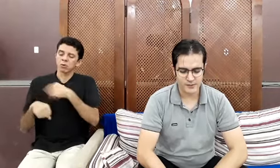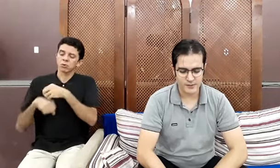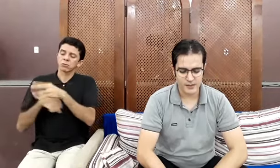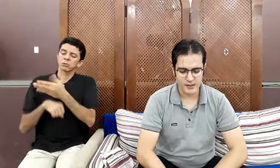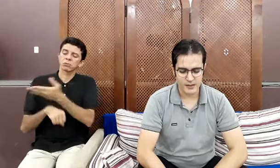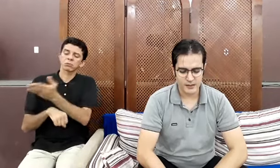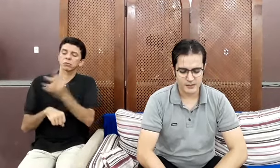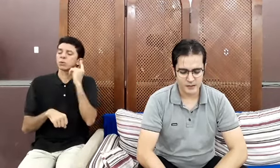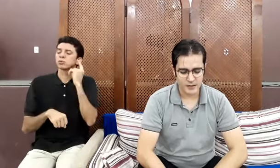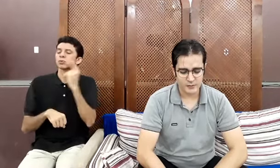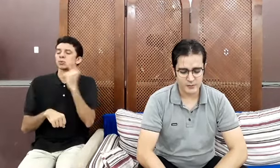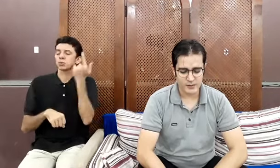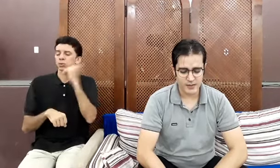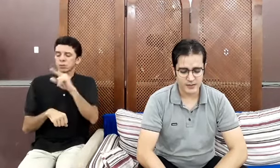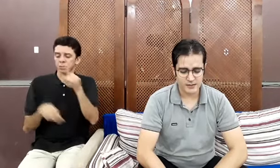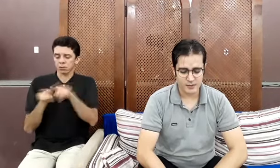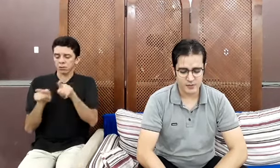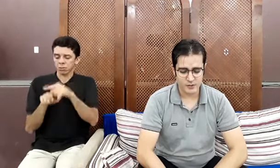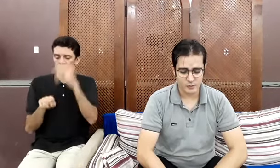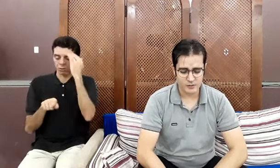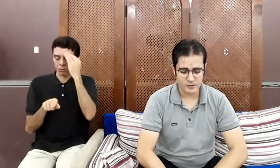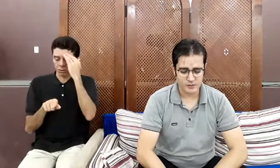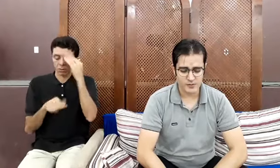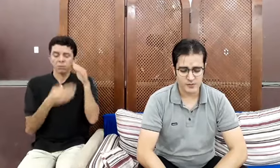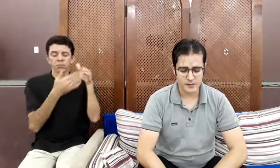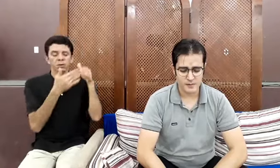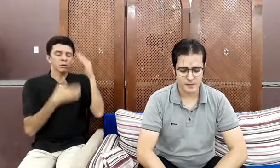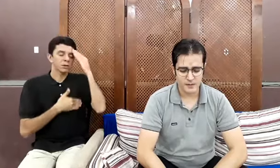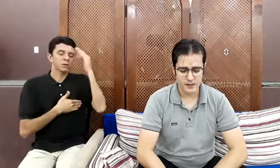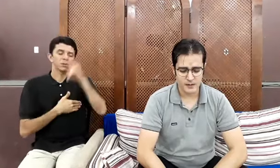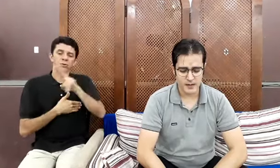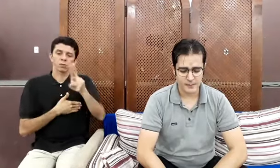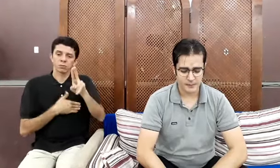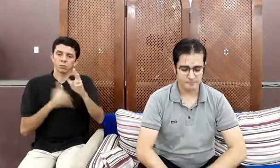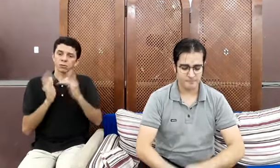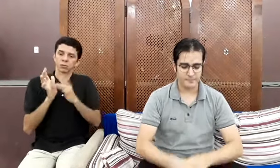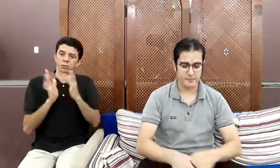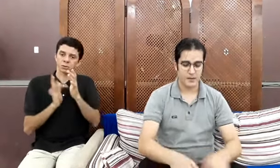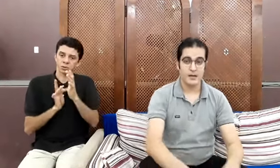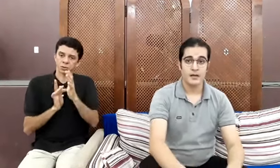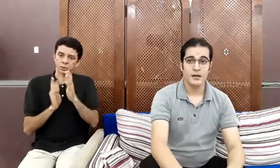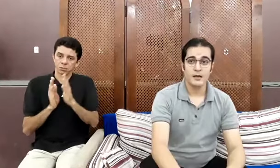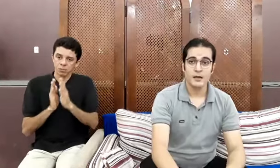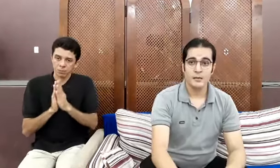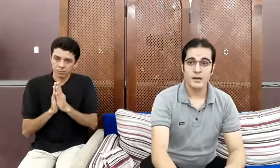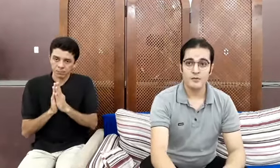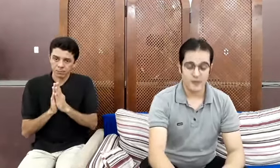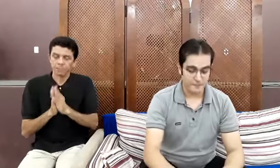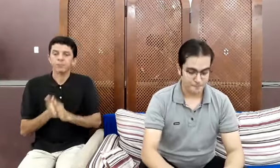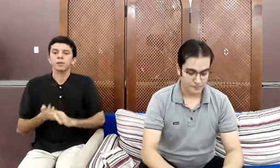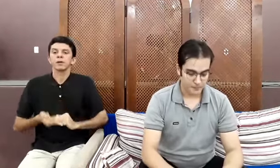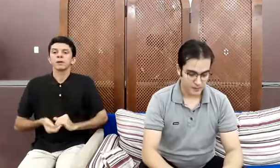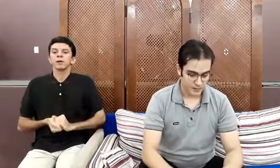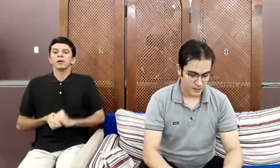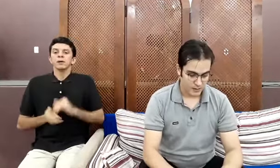alcançados. Pedimos e agradecemos em nome de Jesus. Amém. Bem, vamos